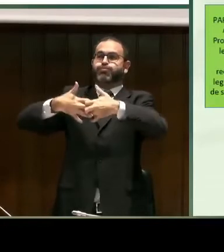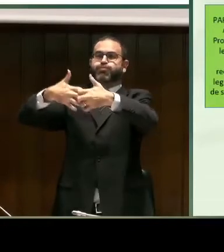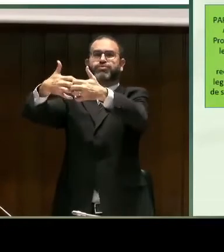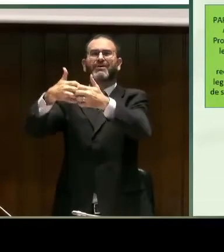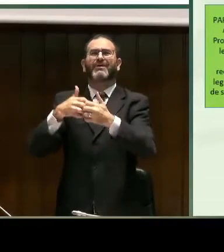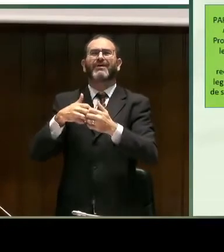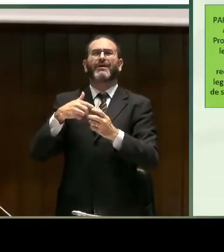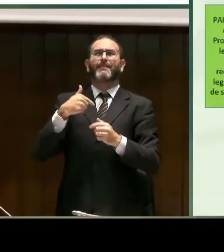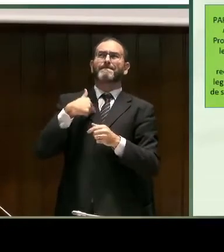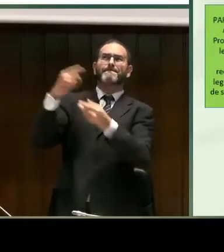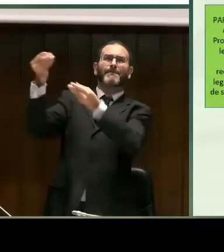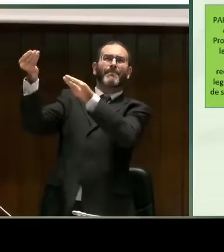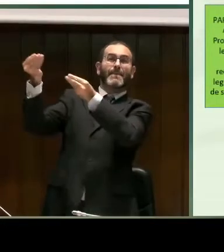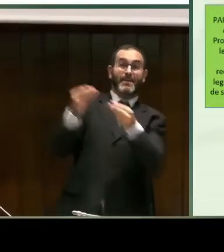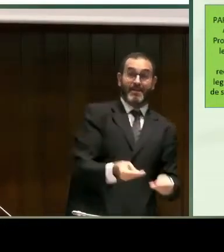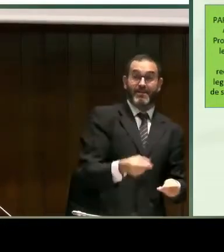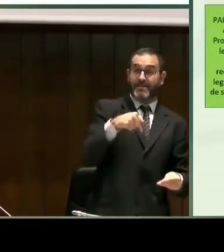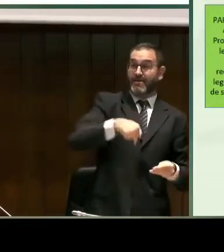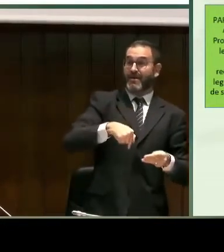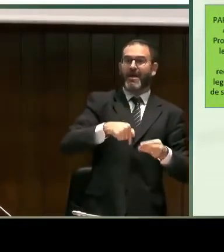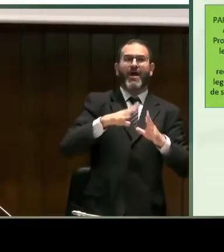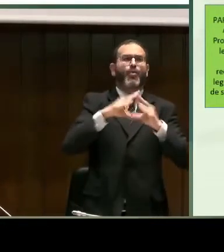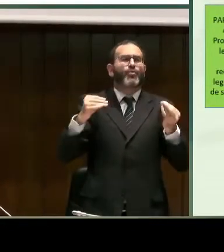se aprueba la ley 27/2007